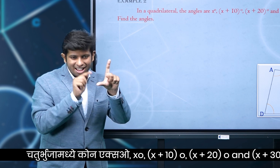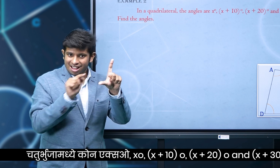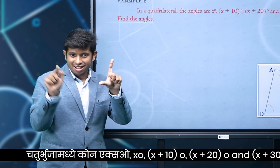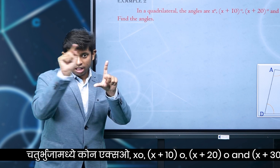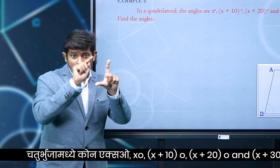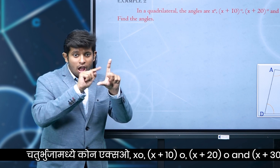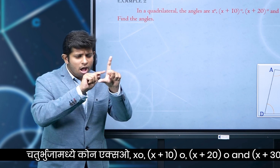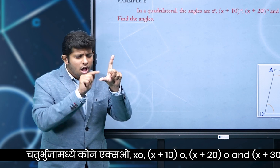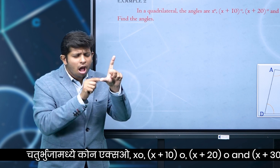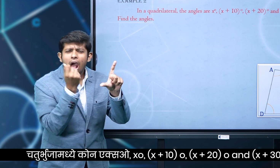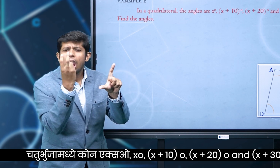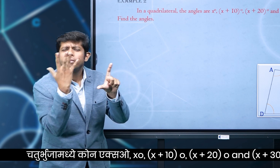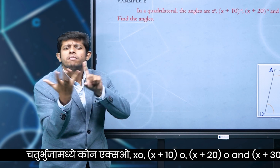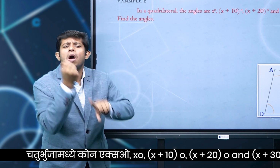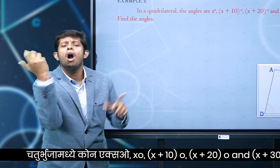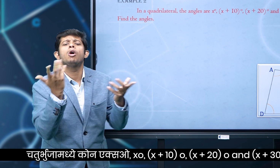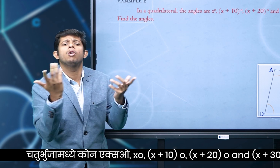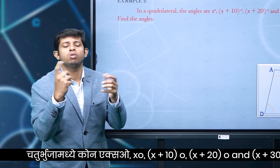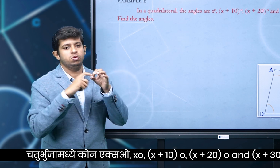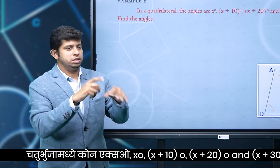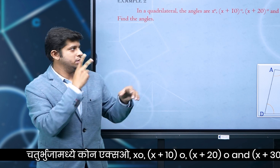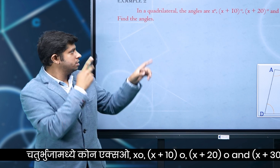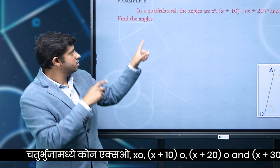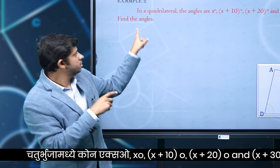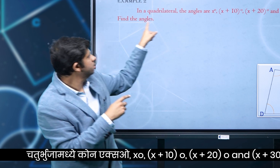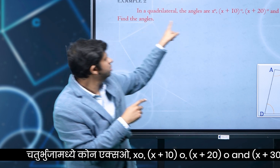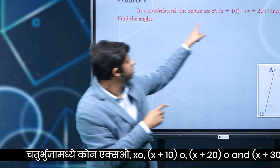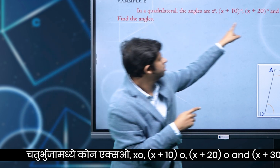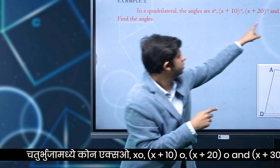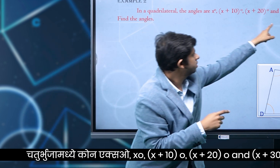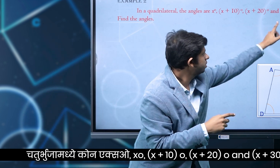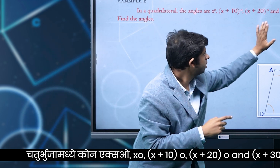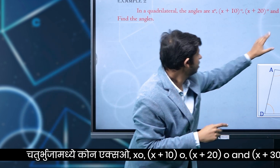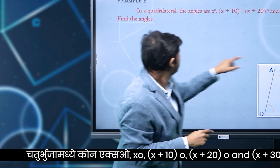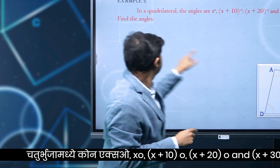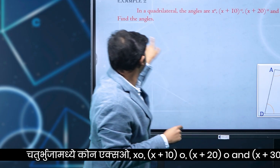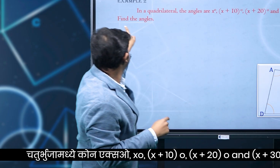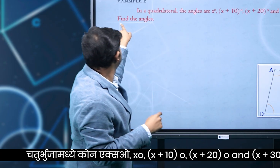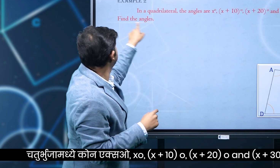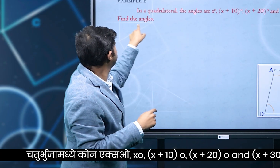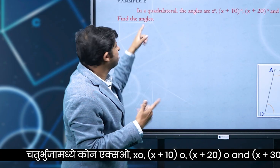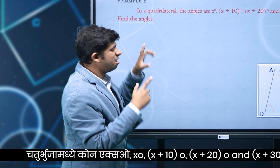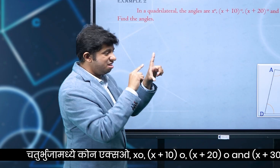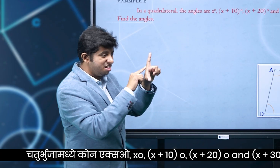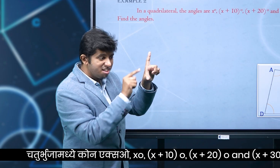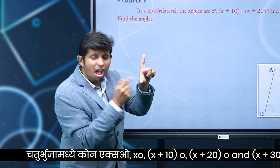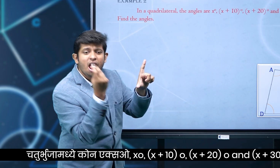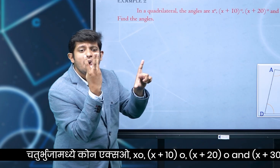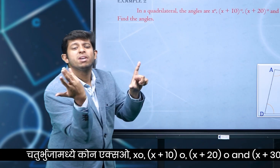degree into x plus 10 degrees, x plus 20 degrees and x plus 30 degrees. कोण शोधा.